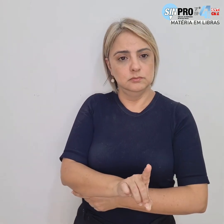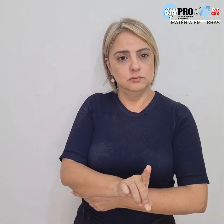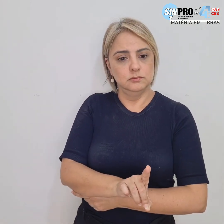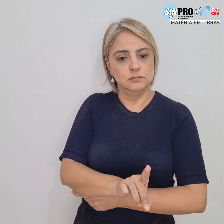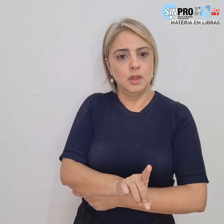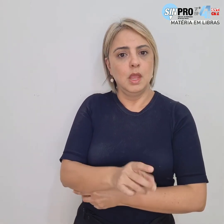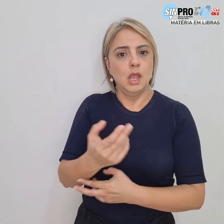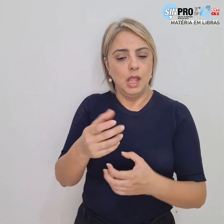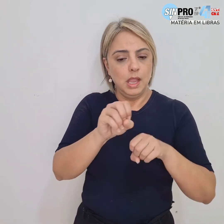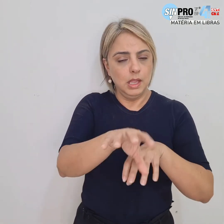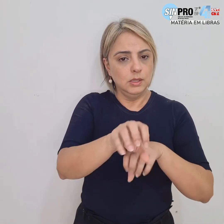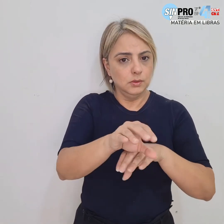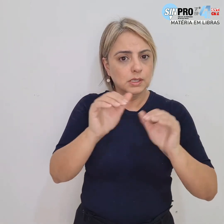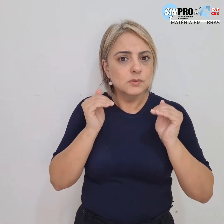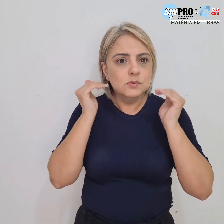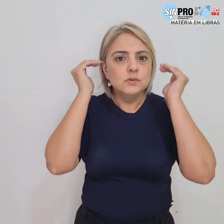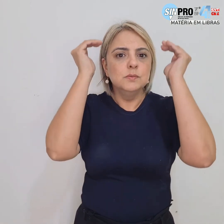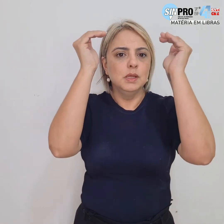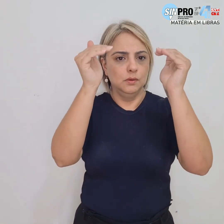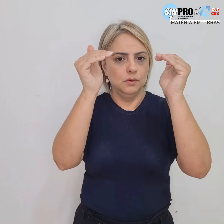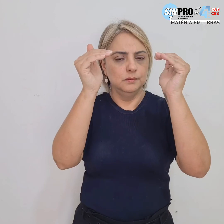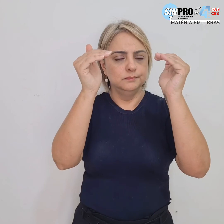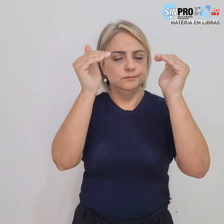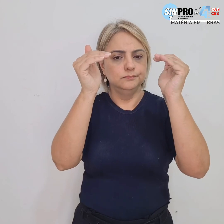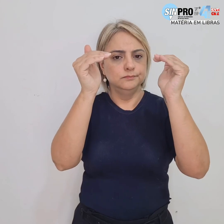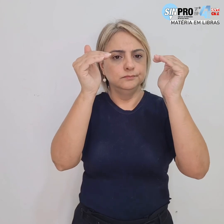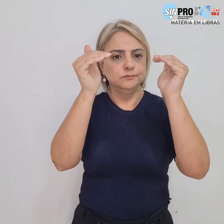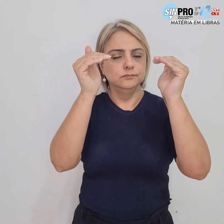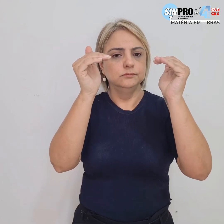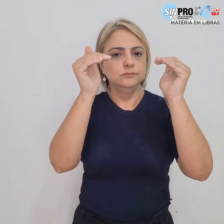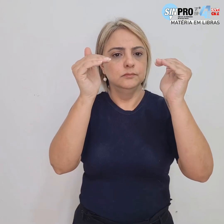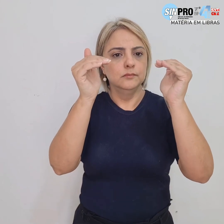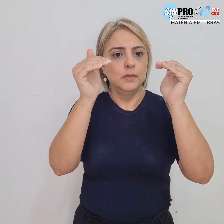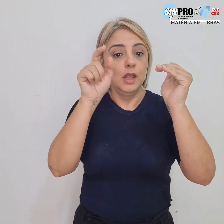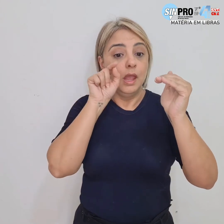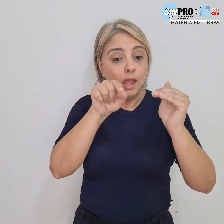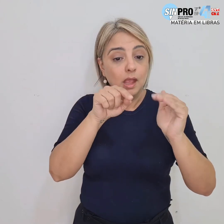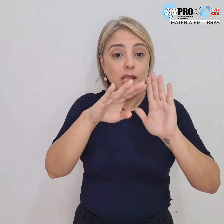como é a educação superior, por meio desses programas,